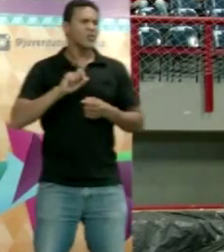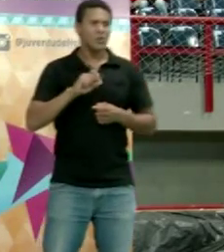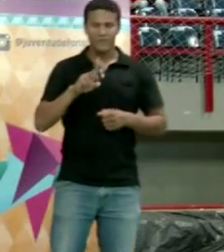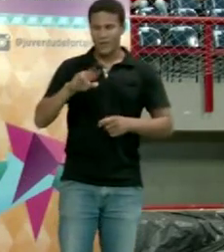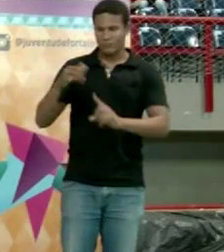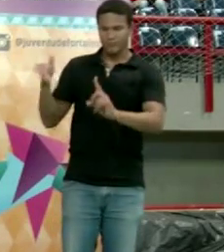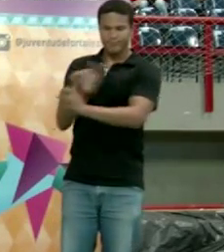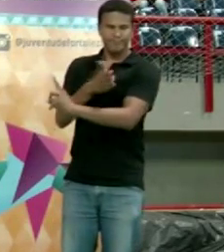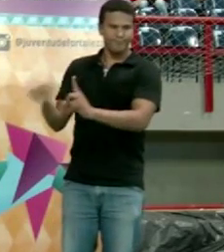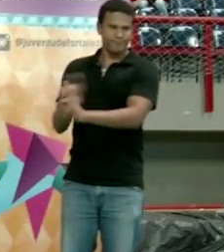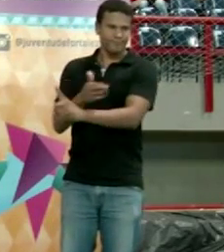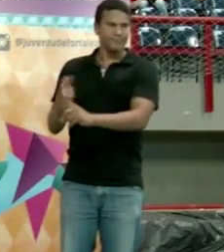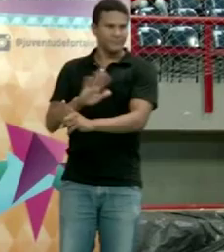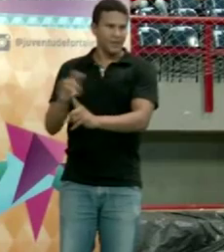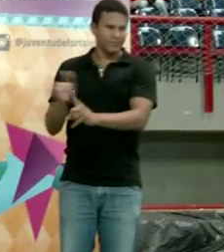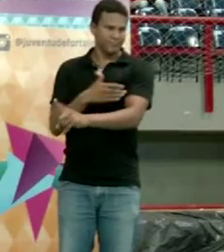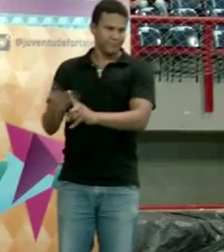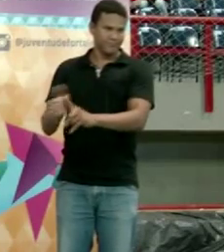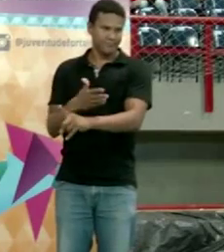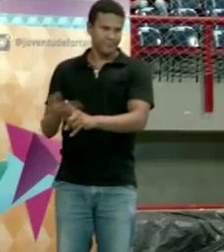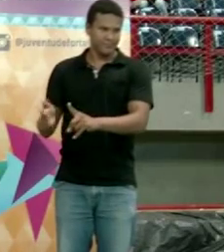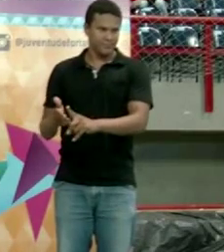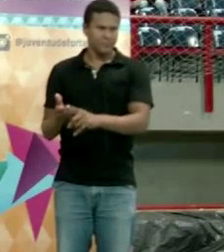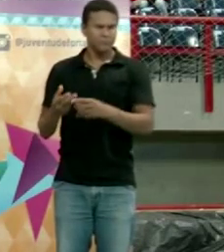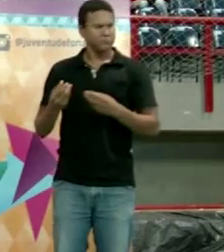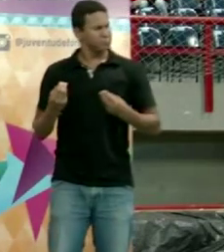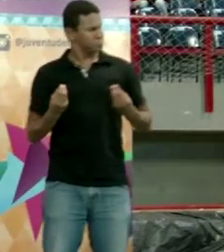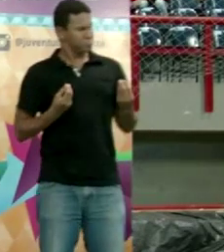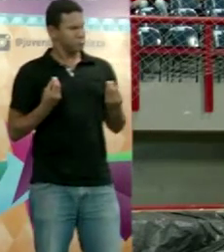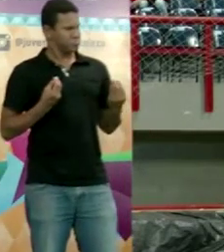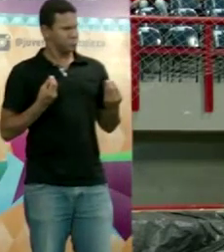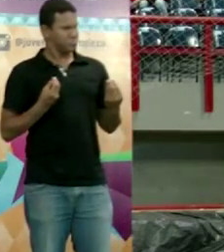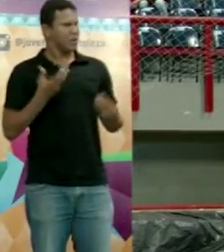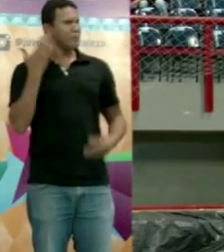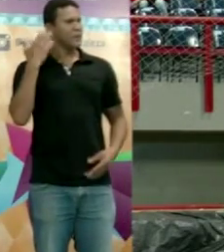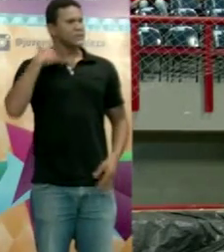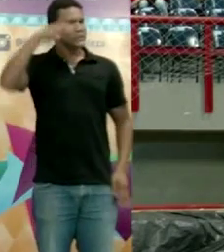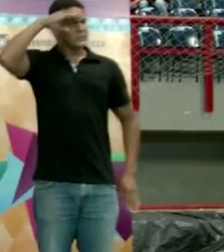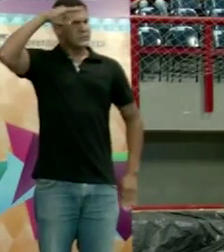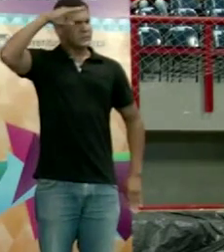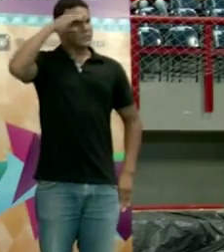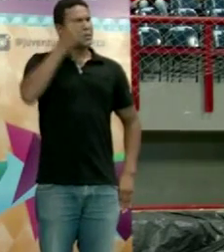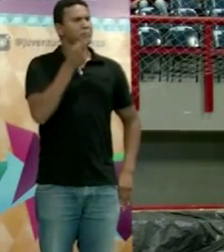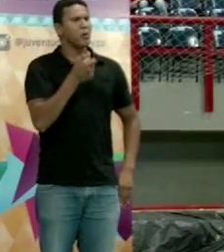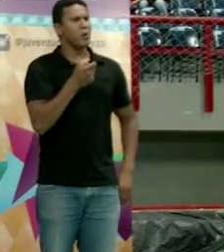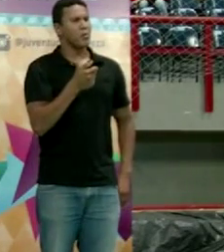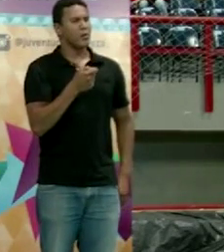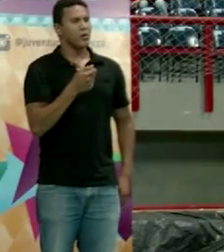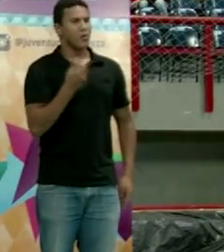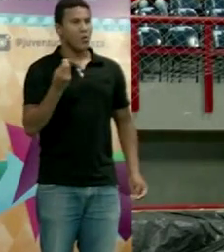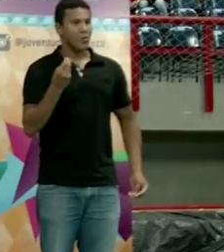chibata. Mas como? Se não havia tantos soldados na época, ele vai